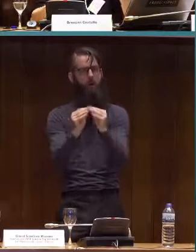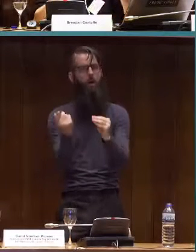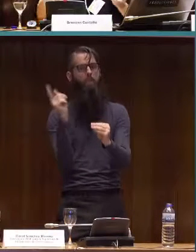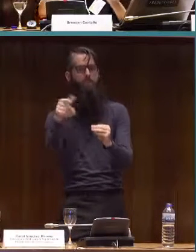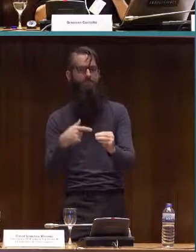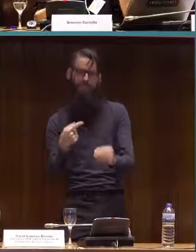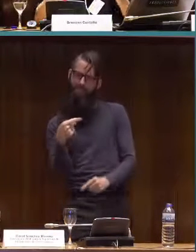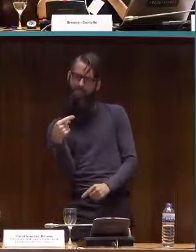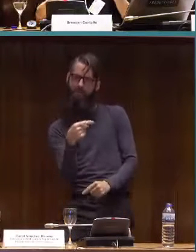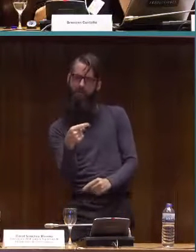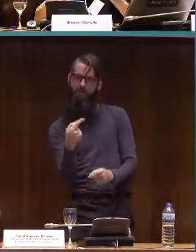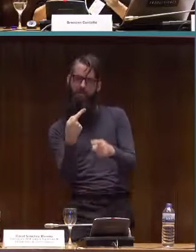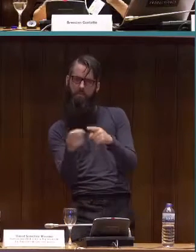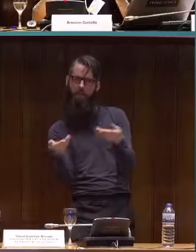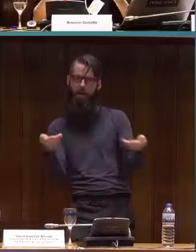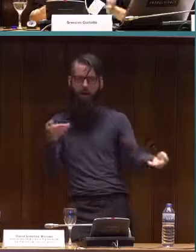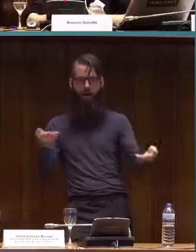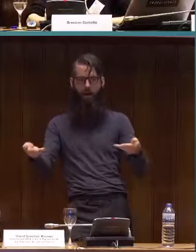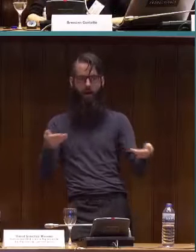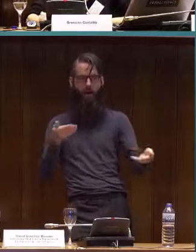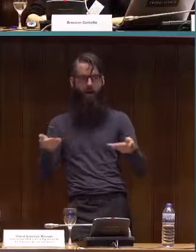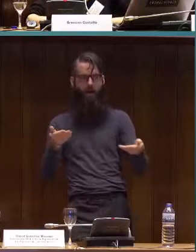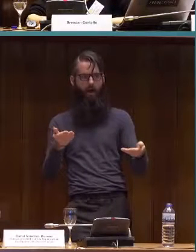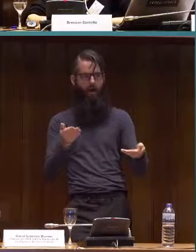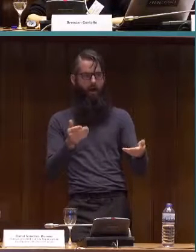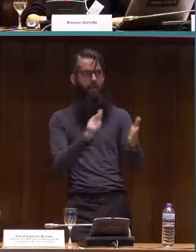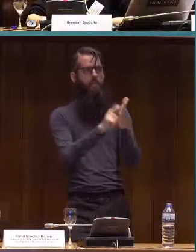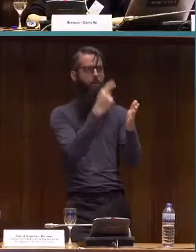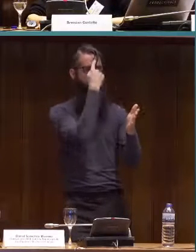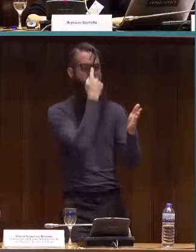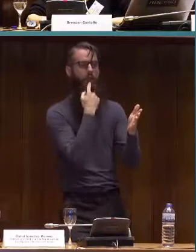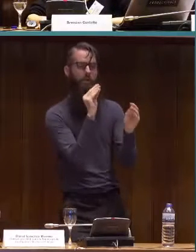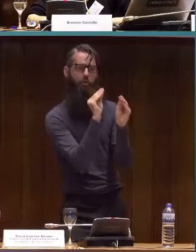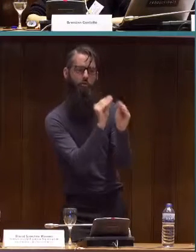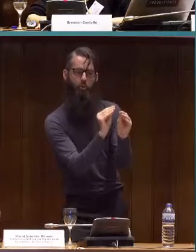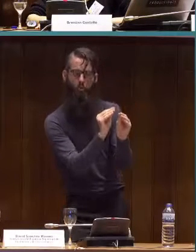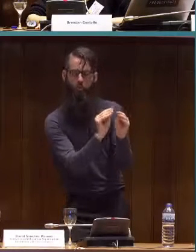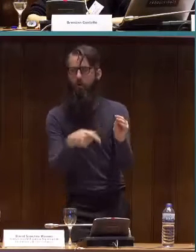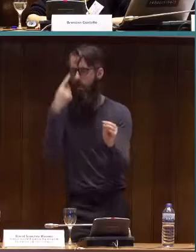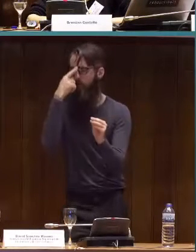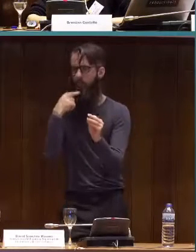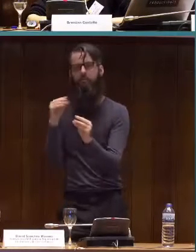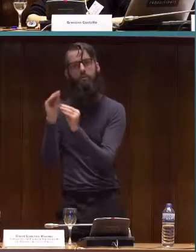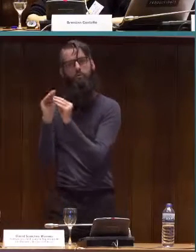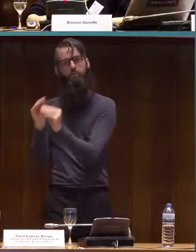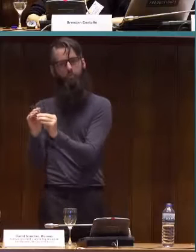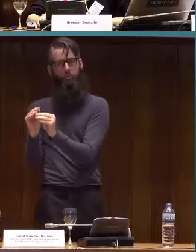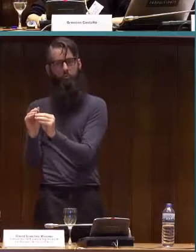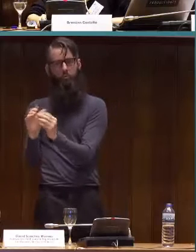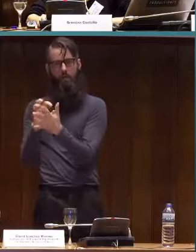pero que parece que a nivel gramatical y a nivel léxico tienen sus particularidades distintas.